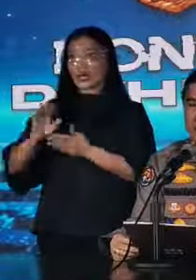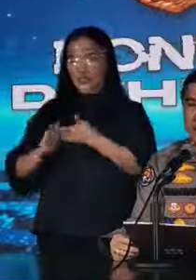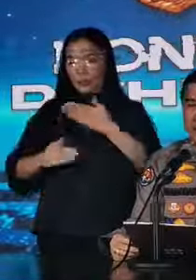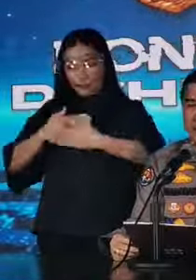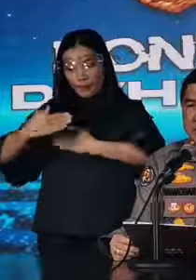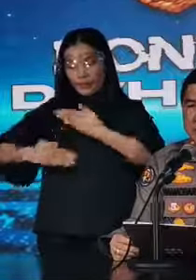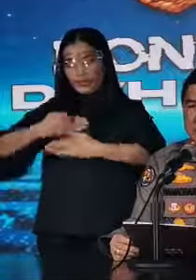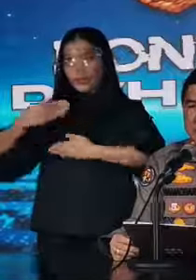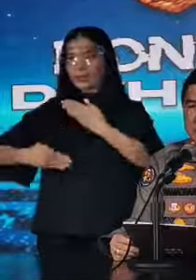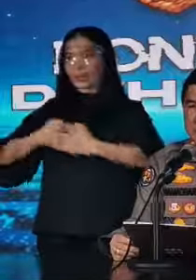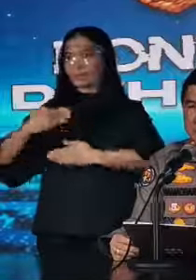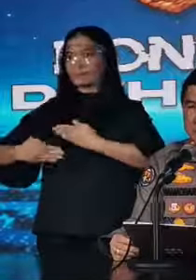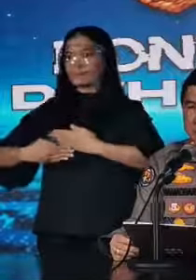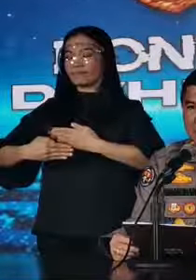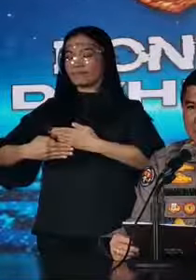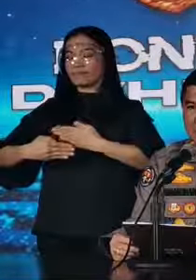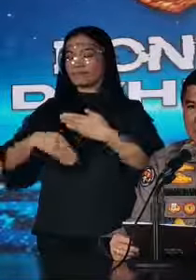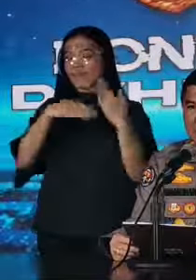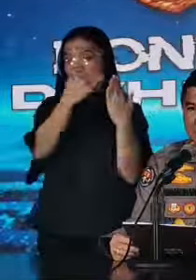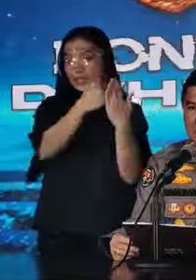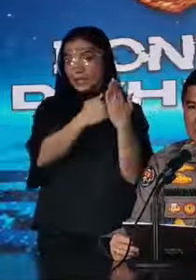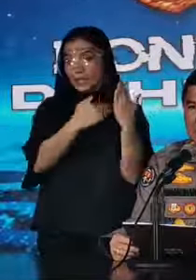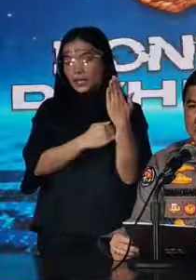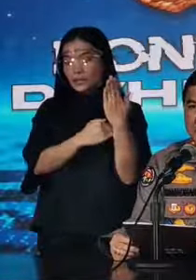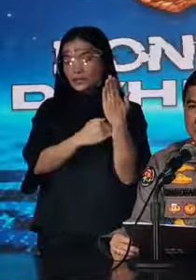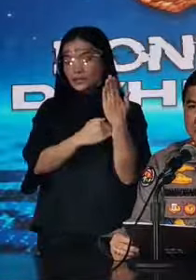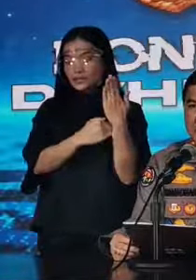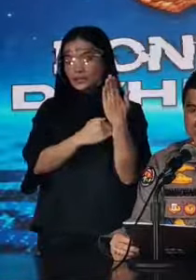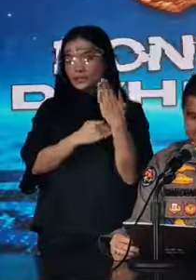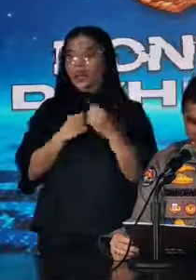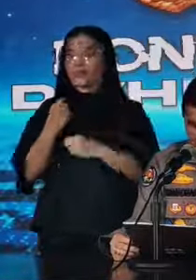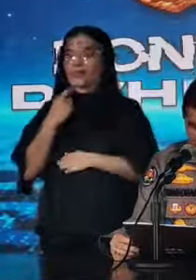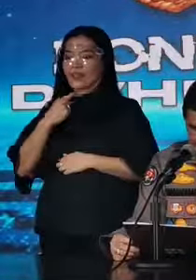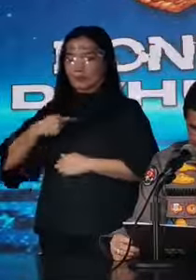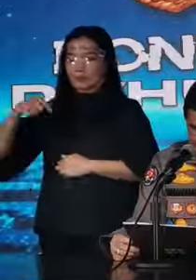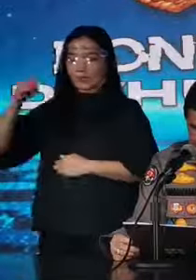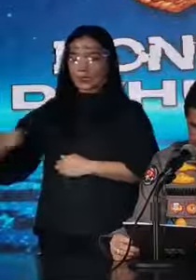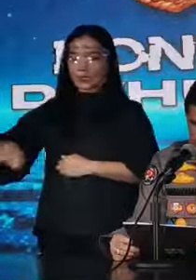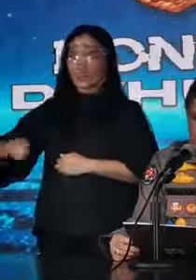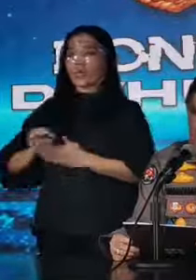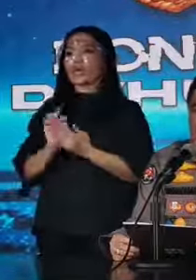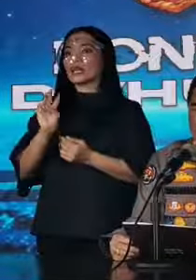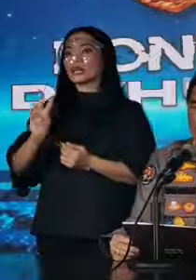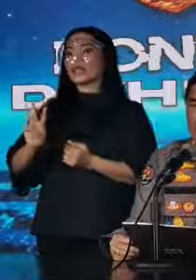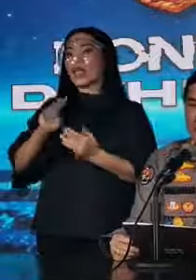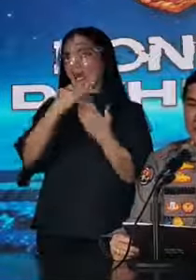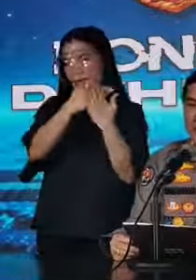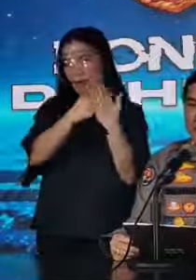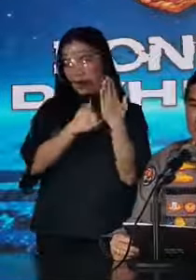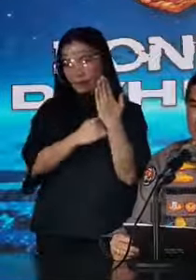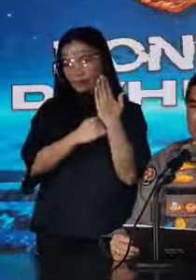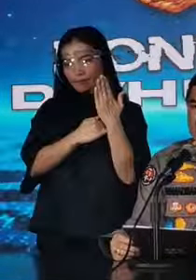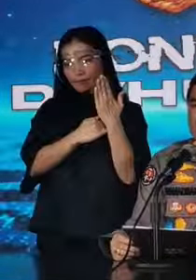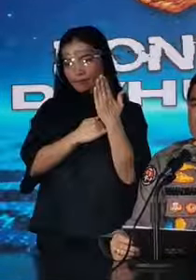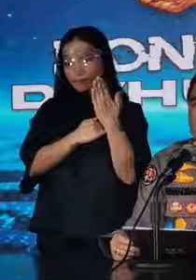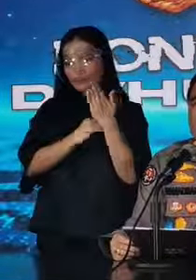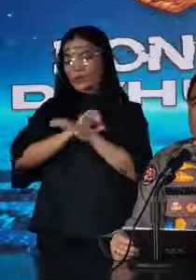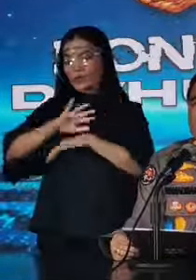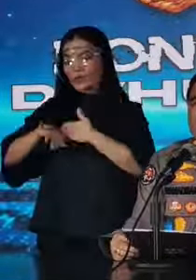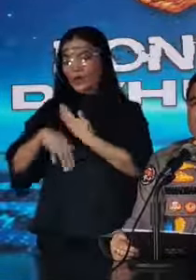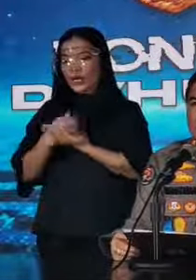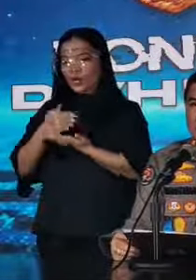dan kegiatan restoratif justice sebanyak 3 kegiatan. Adapun rinciannya